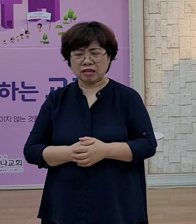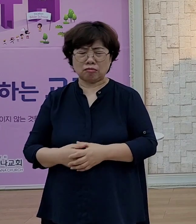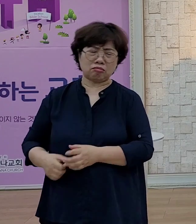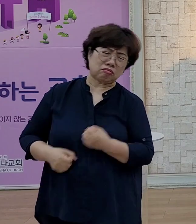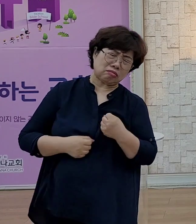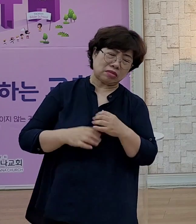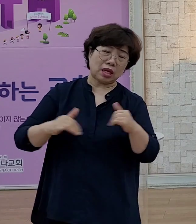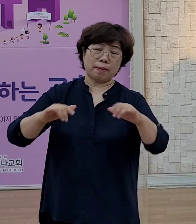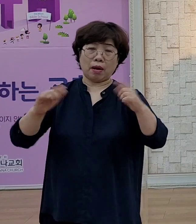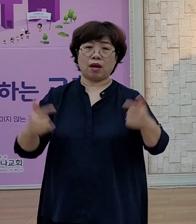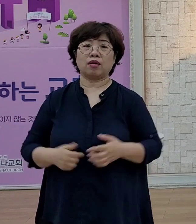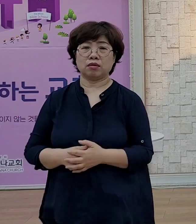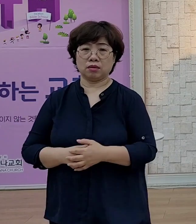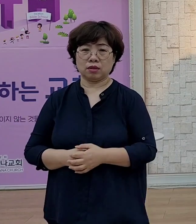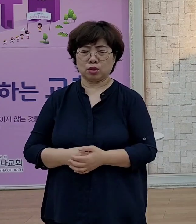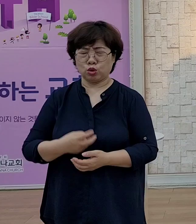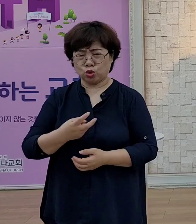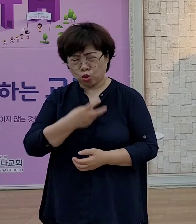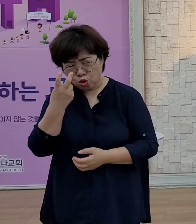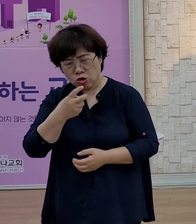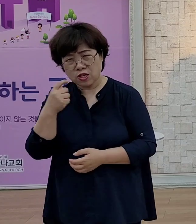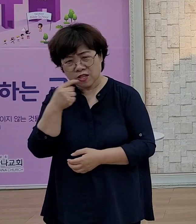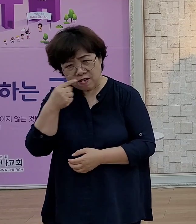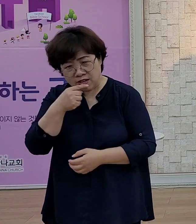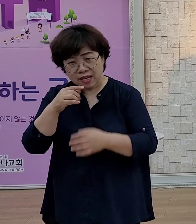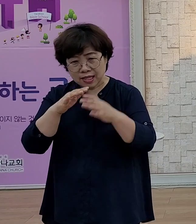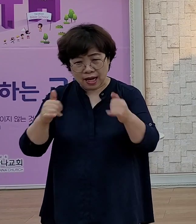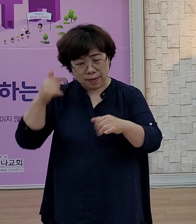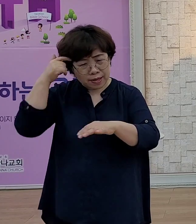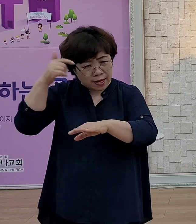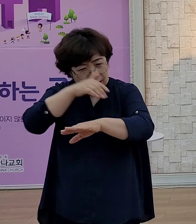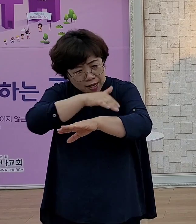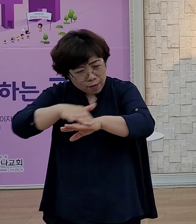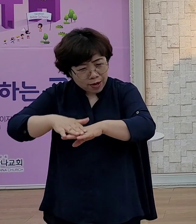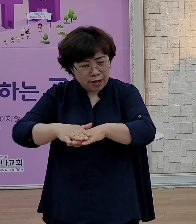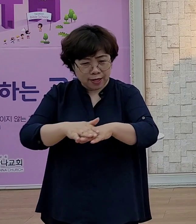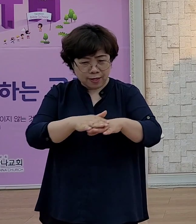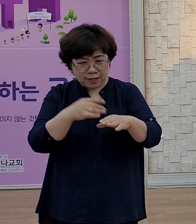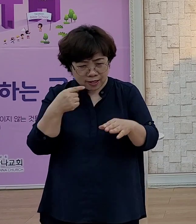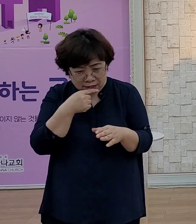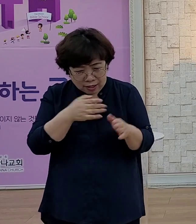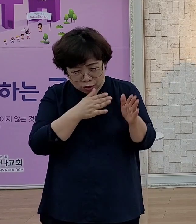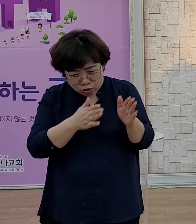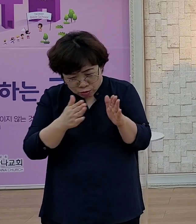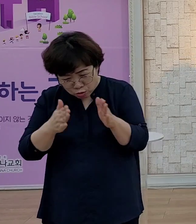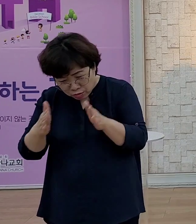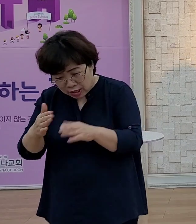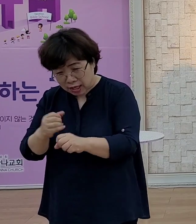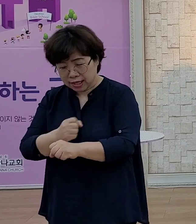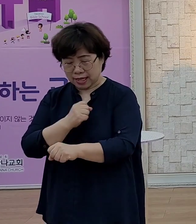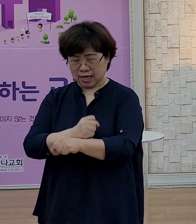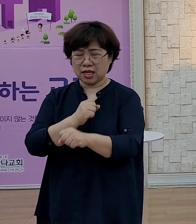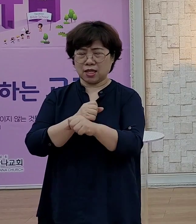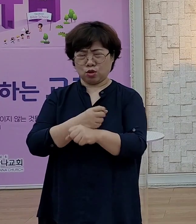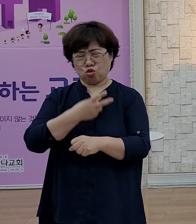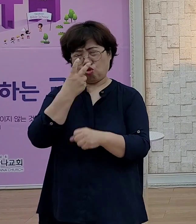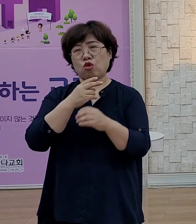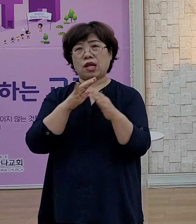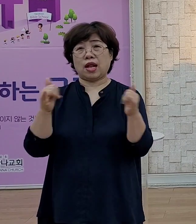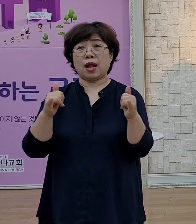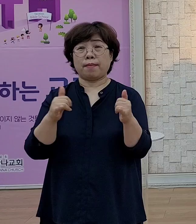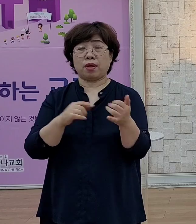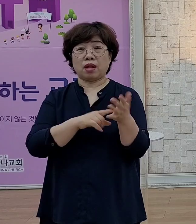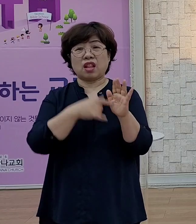함부로 사는 인생을 사는 사람이 아닙니다. 정말 계획하고 준비하고 철저하게 사는 사람이라는 것을 보게 되지